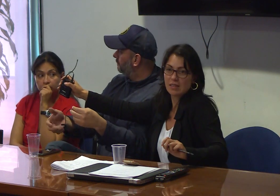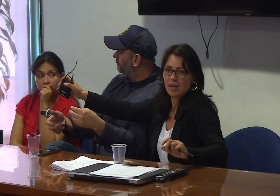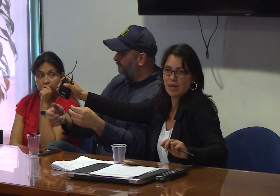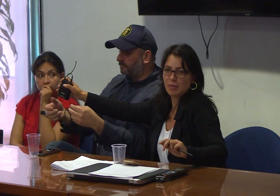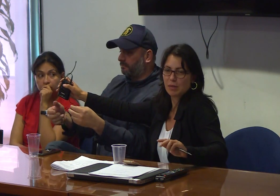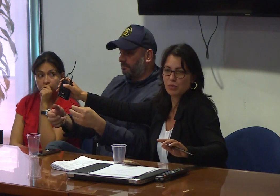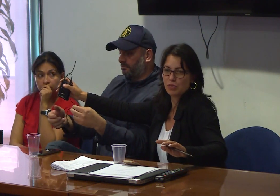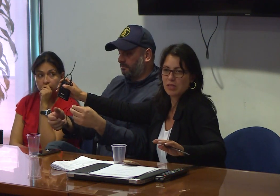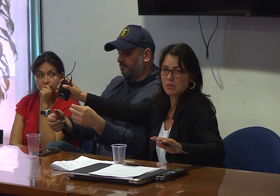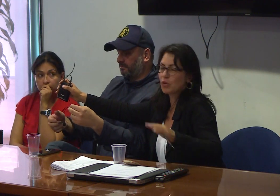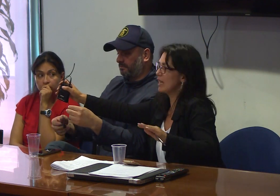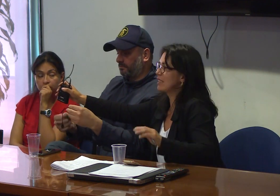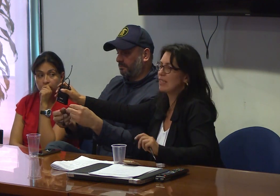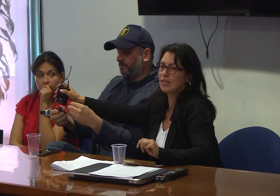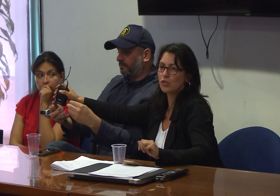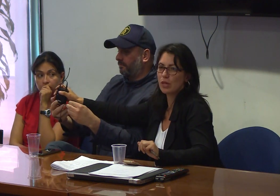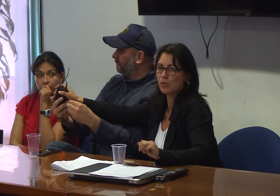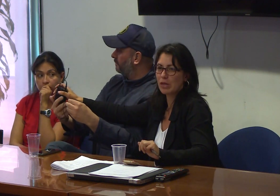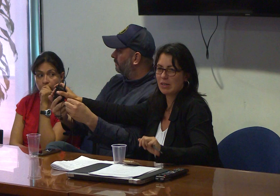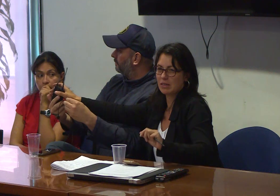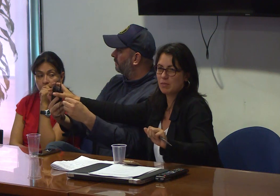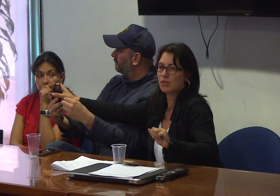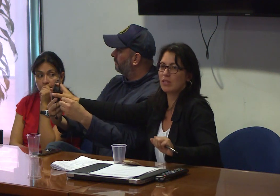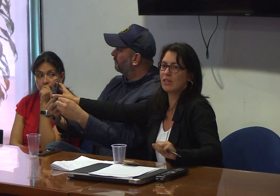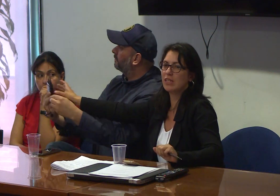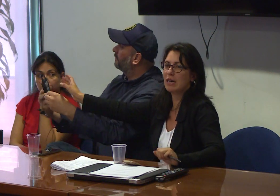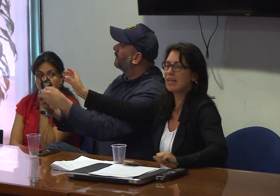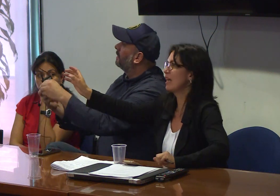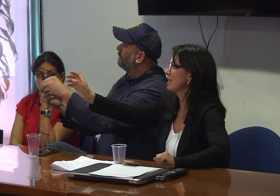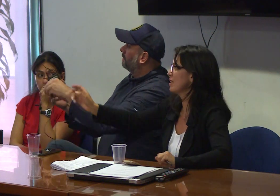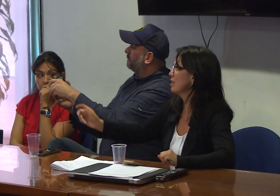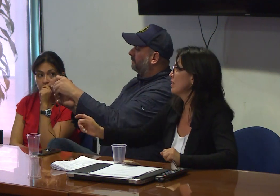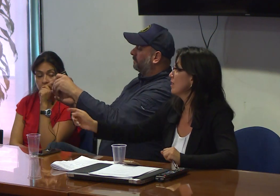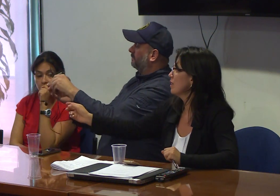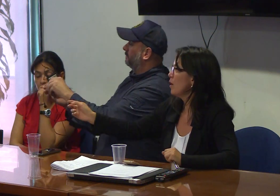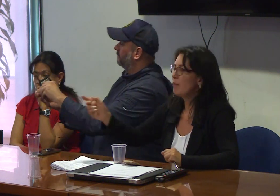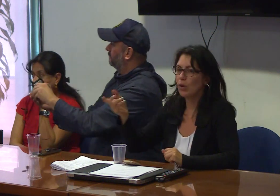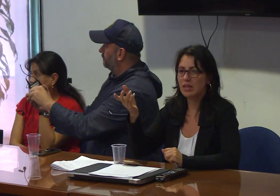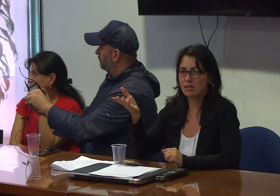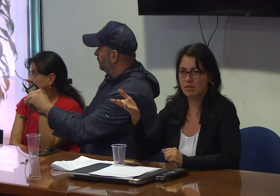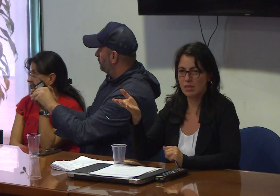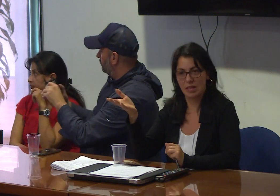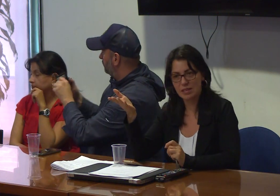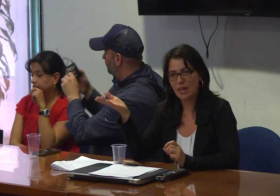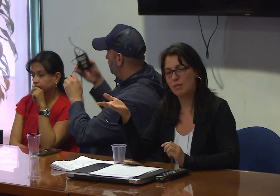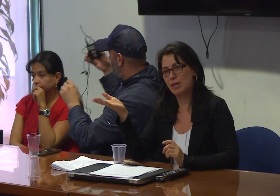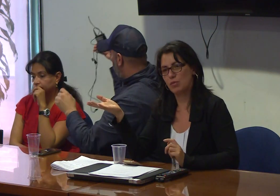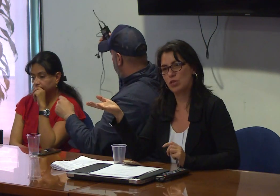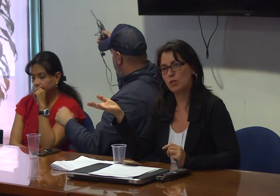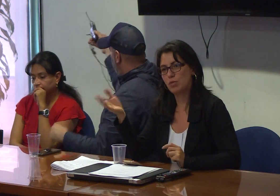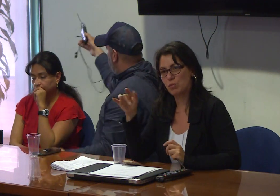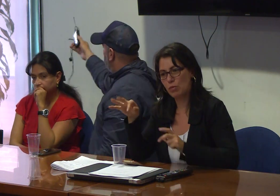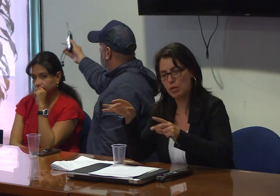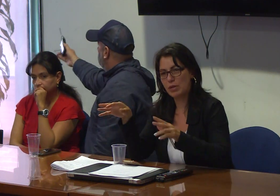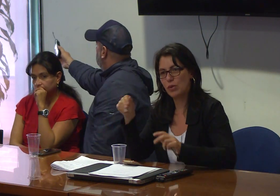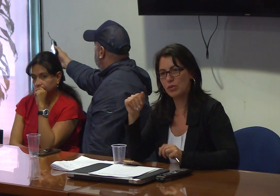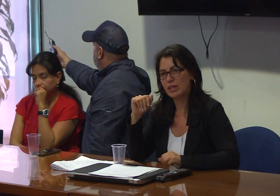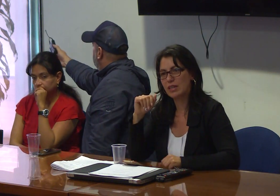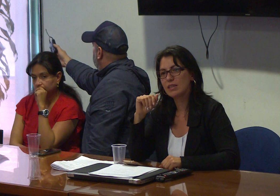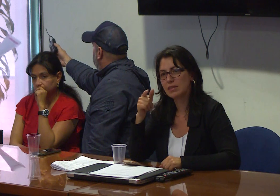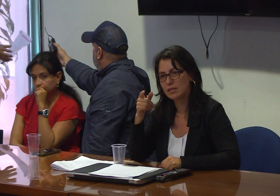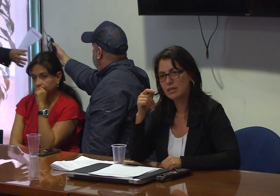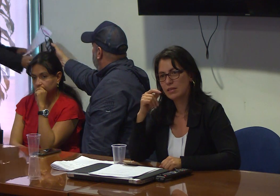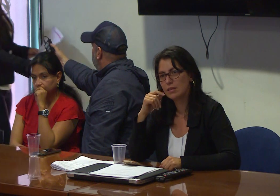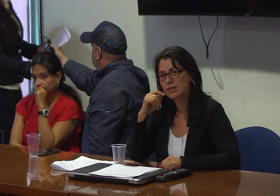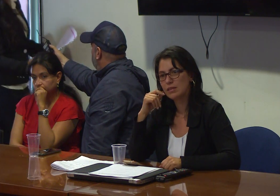Si quieres, déjala y miramos, sí, porque la idea es hacer un cierre porque varias personas deben ir a clase. Pero si quieres, déjala y miramos y después podemos también